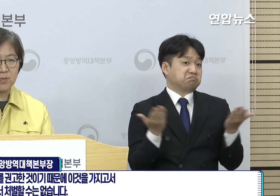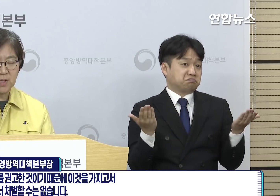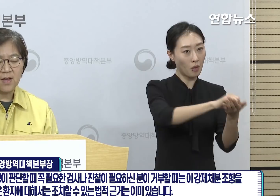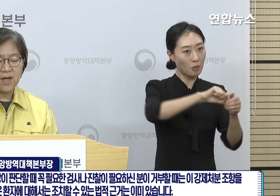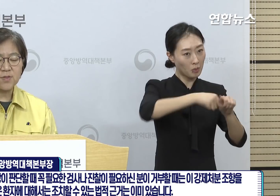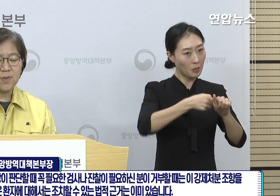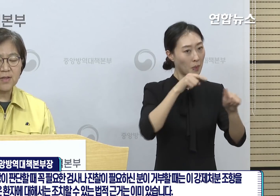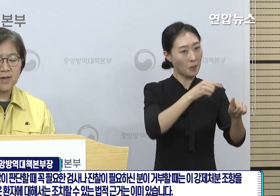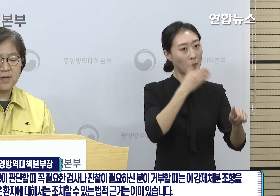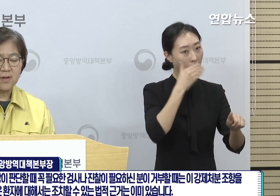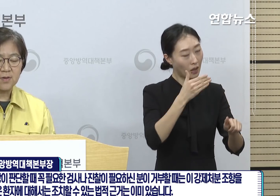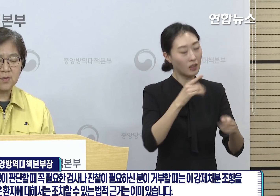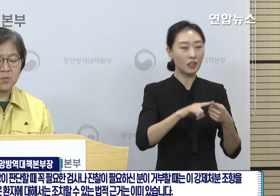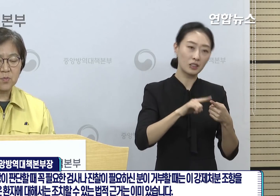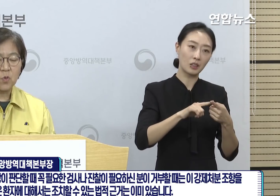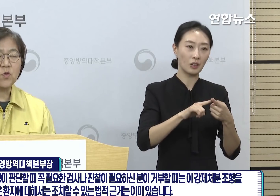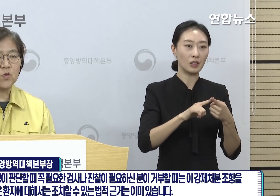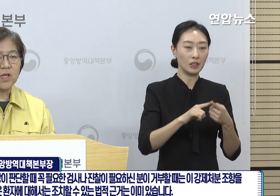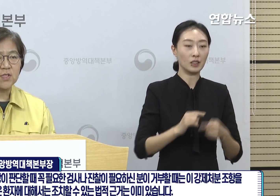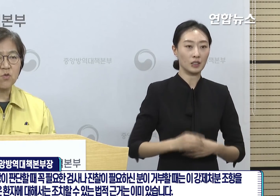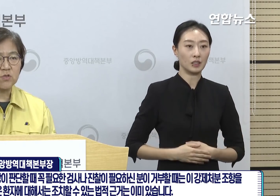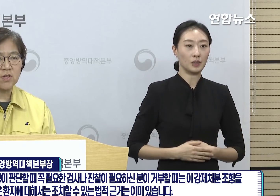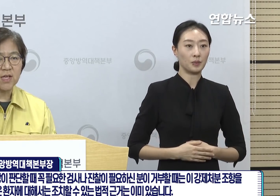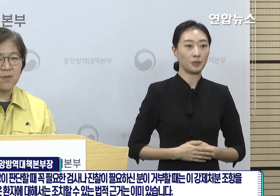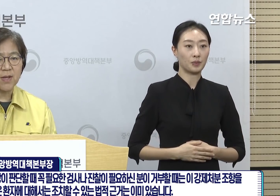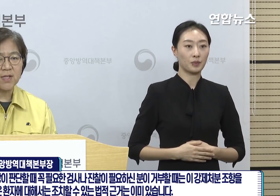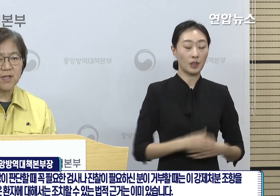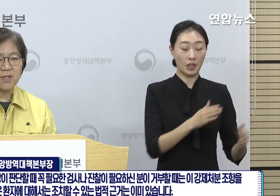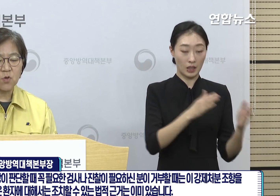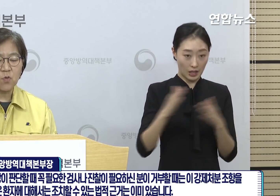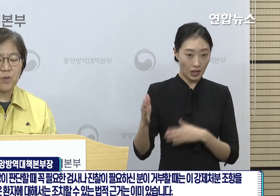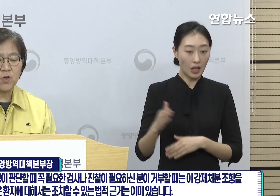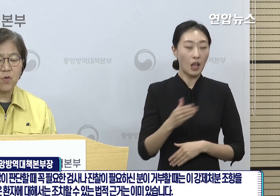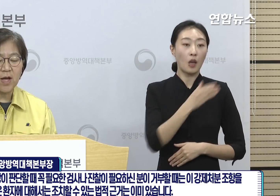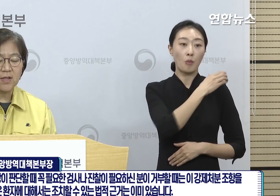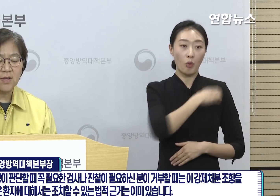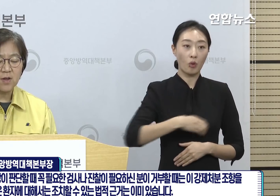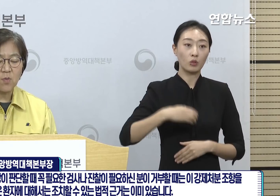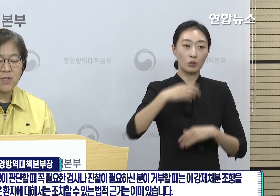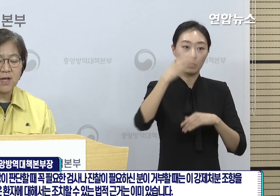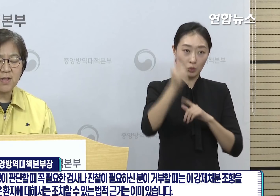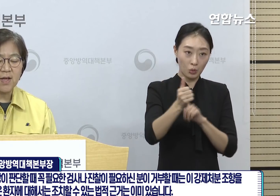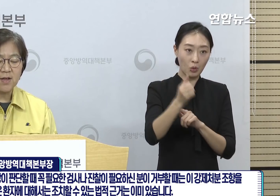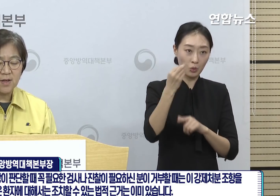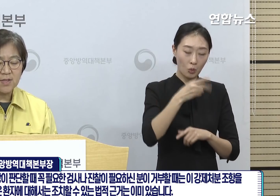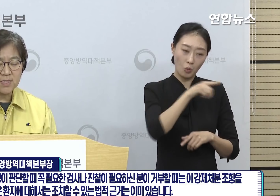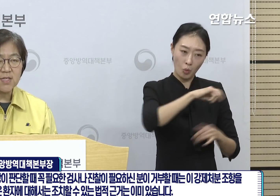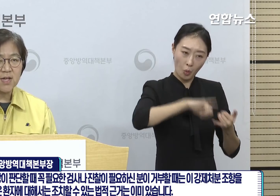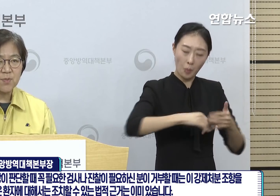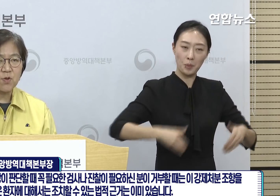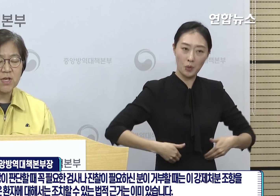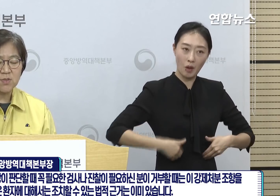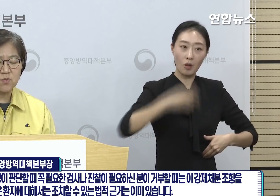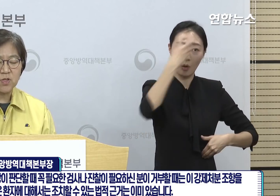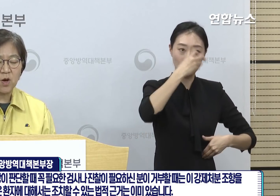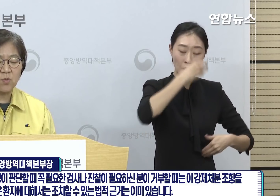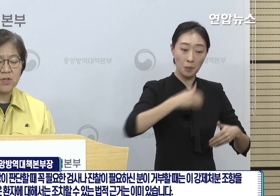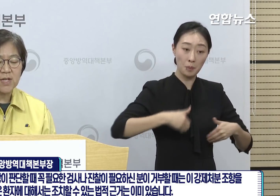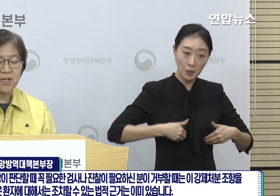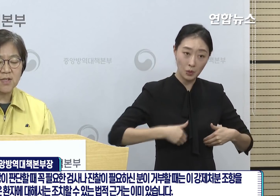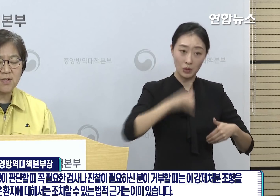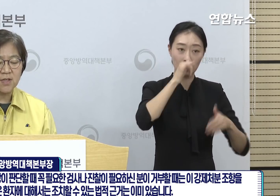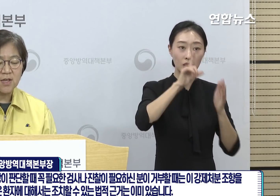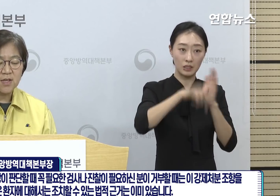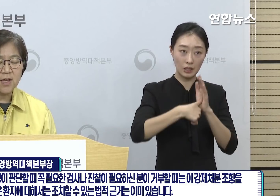없습니다 하지만 보건소나 시 군 구청장이 판단할 때 꼭 필요한 검사 1 진찰이 필요 하신분이